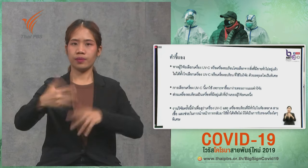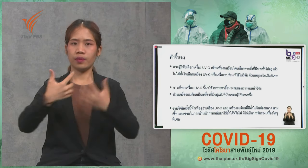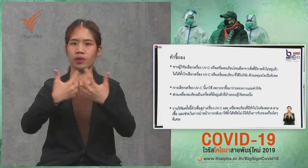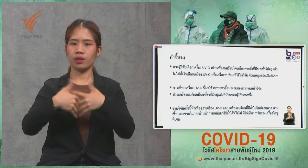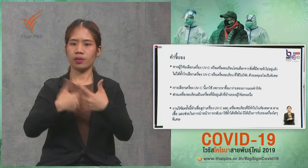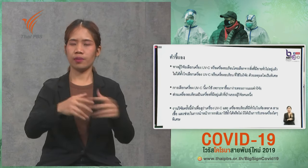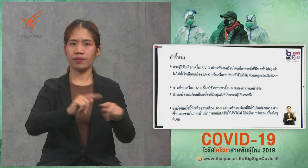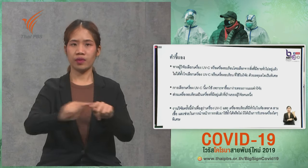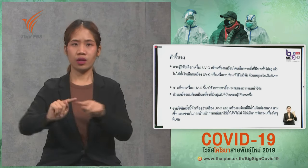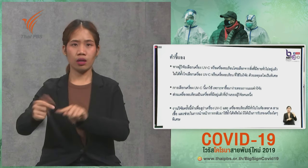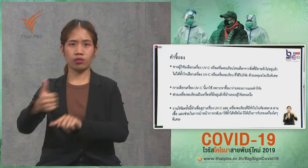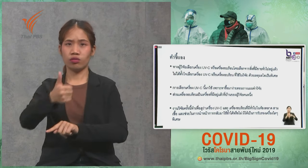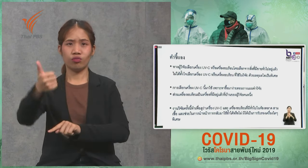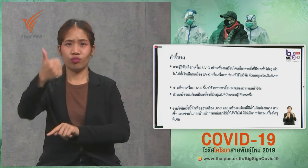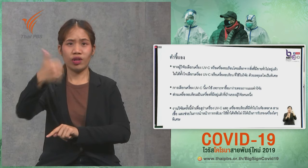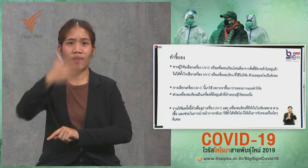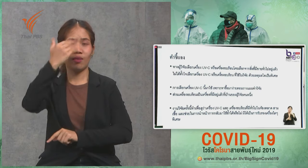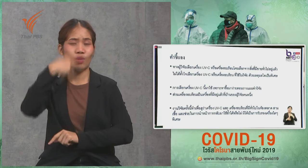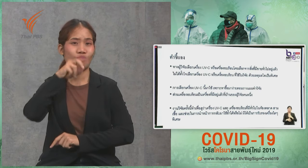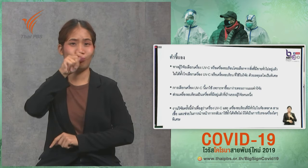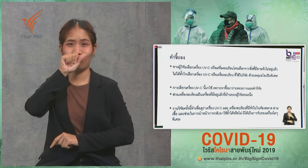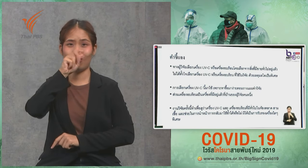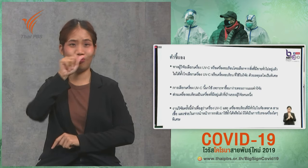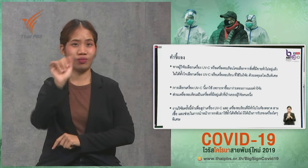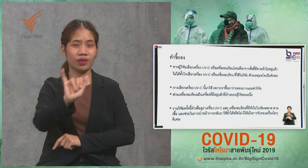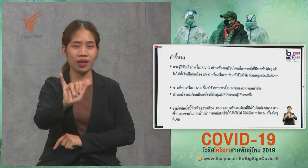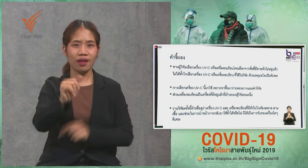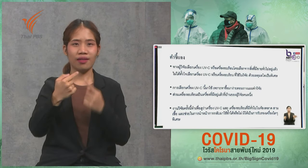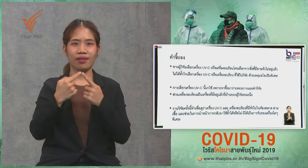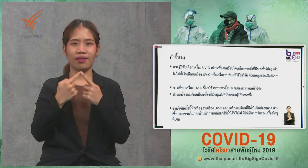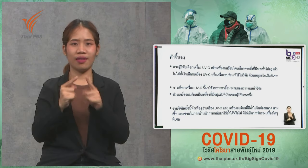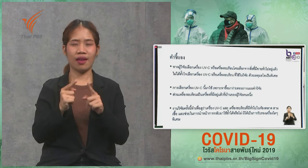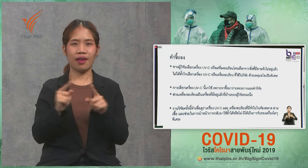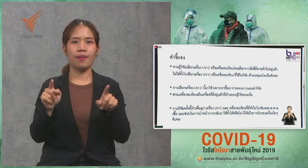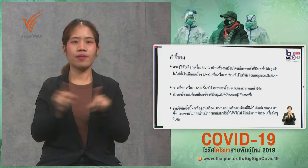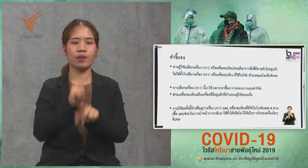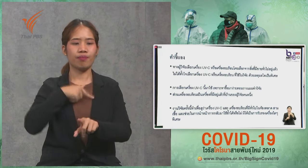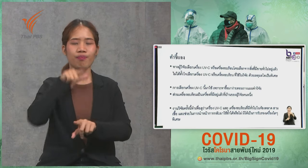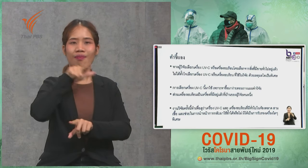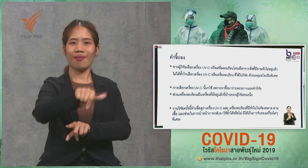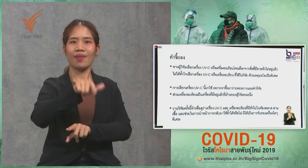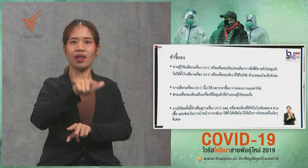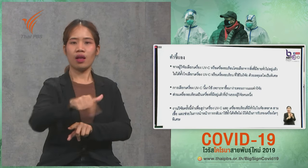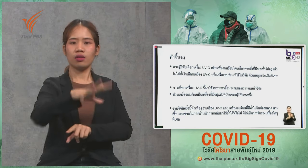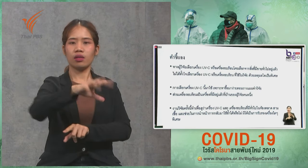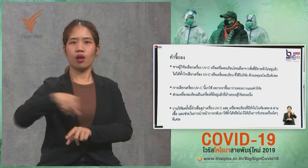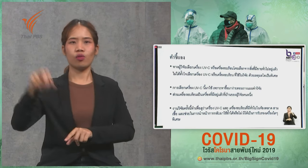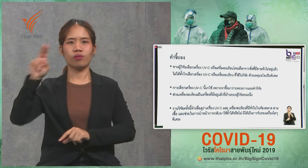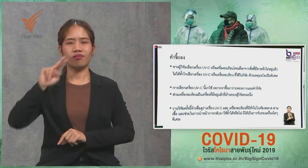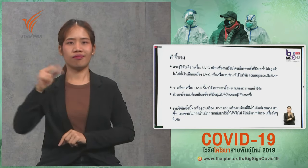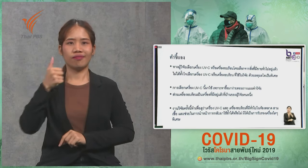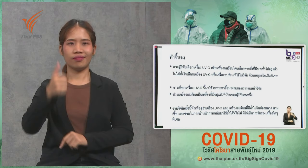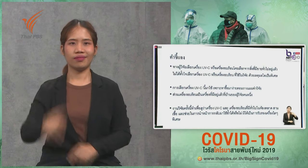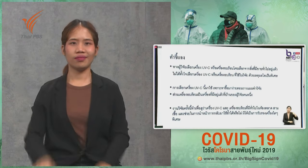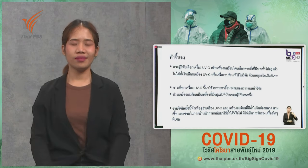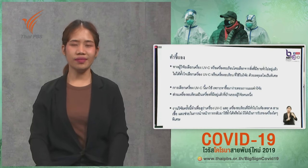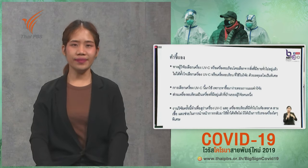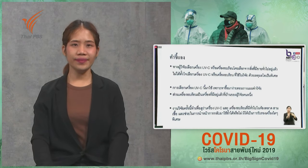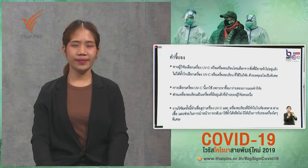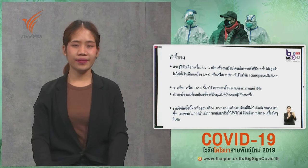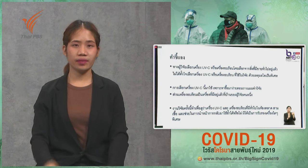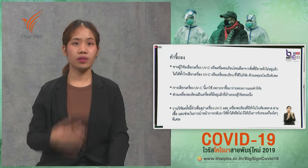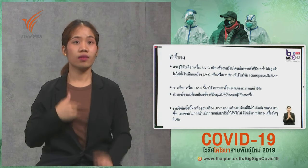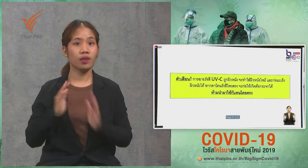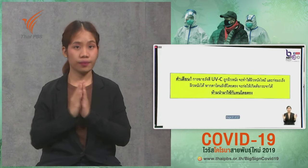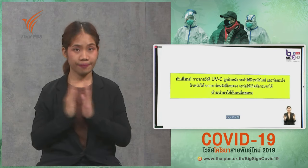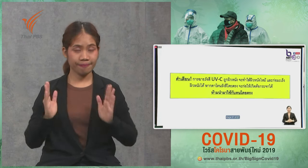นิดอื่นๆไม่ได้เพราะเราไม่ได้ทดสอบมานะครับแต่ว่าก็เป็นถือเป็นหลักการที่นำไปใช้ได้นะครับก็